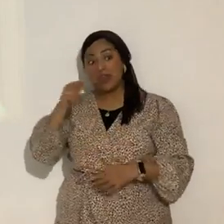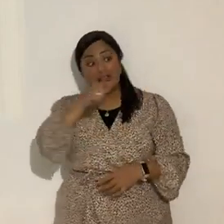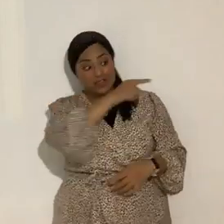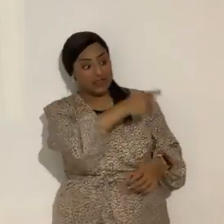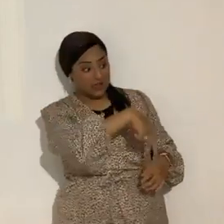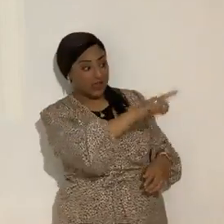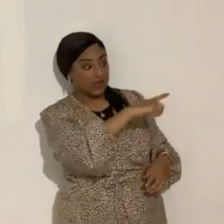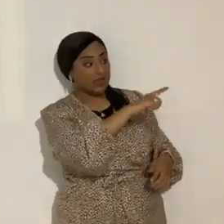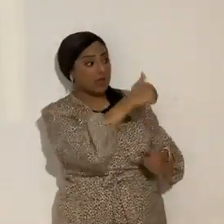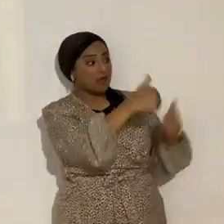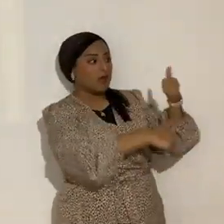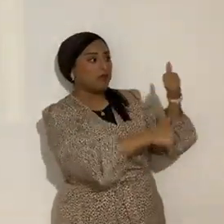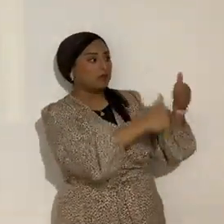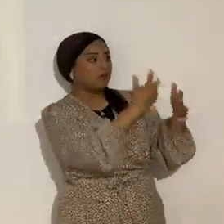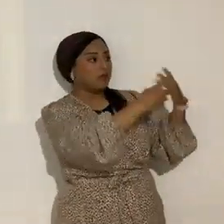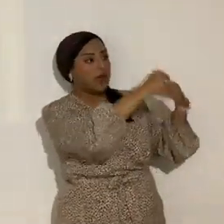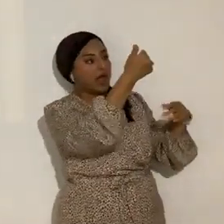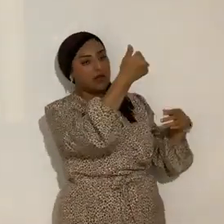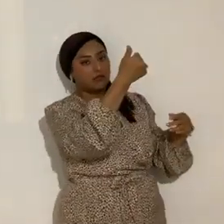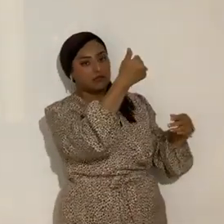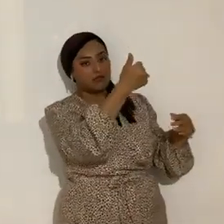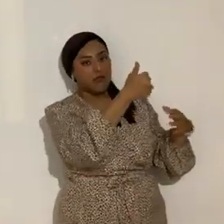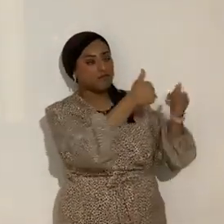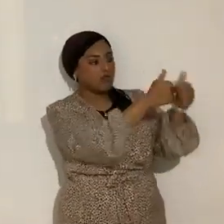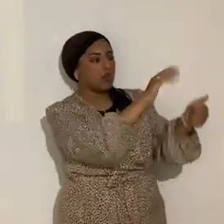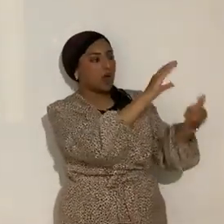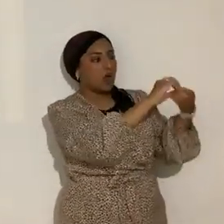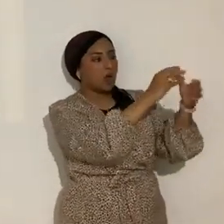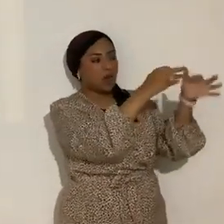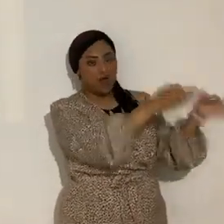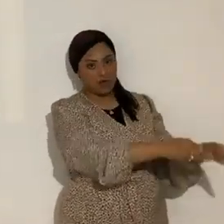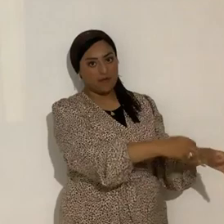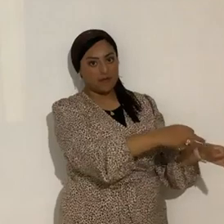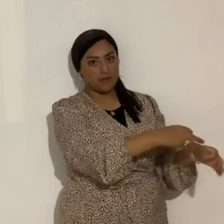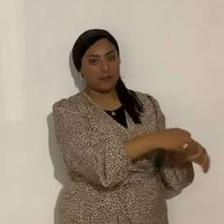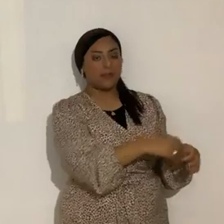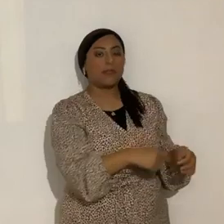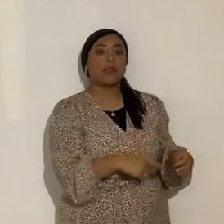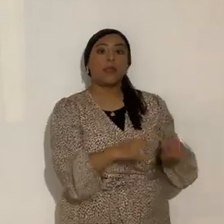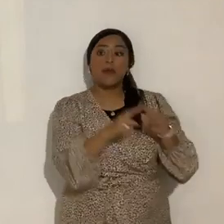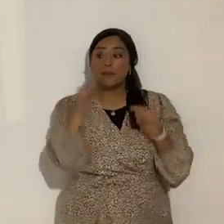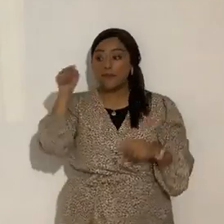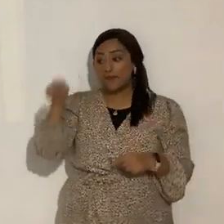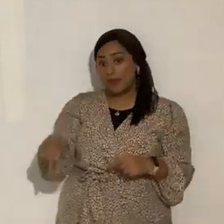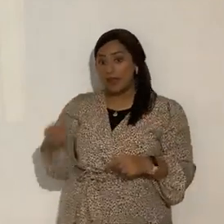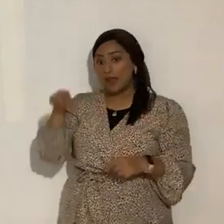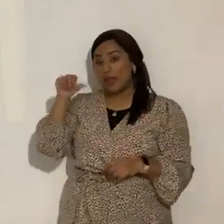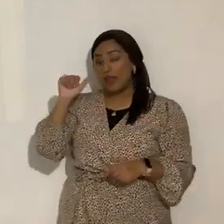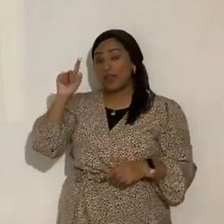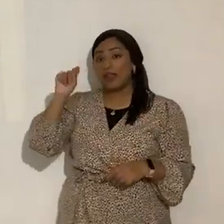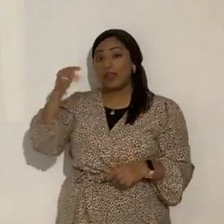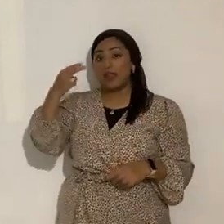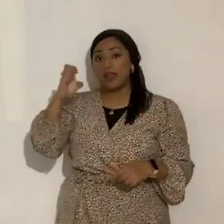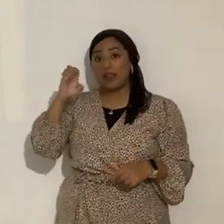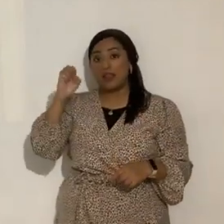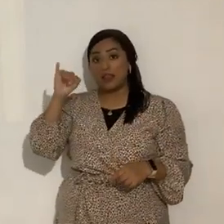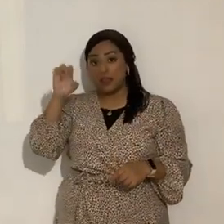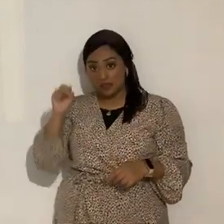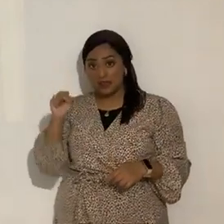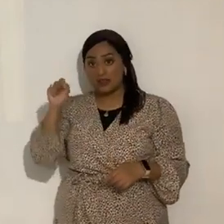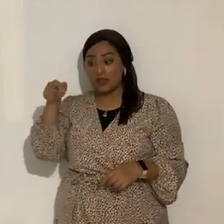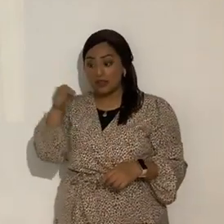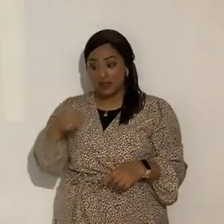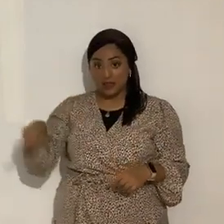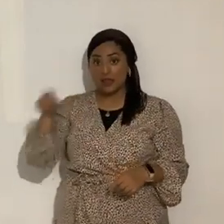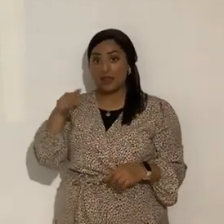alguien, pero siguen haciendo su propia voluntad. ¿Sí o no? Siguen haciendo su propia voluntad. Pero el ateo,